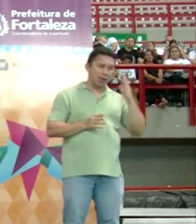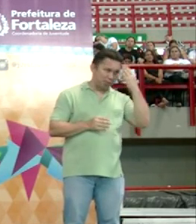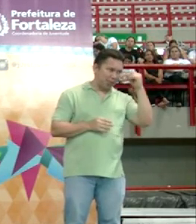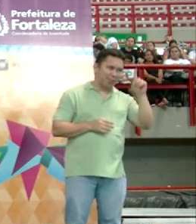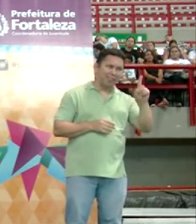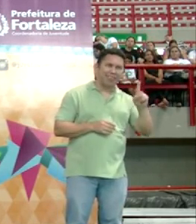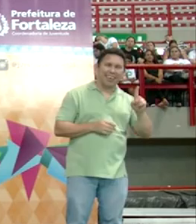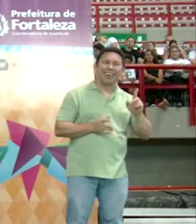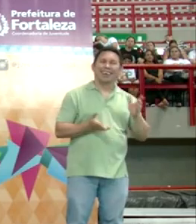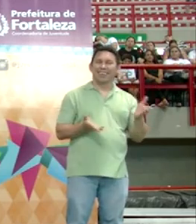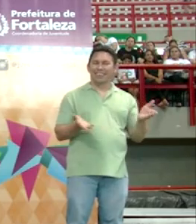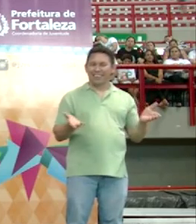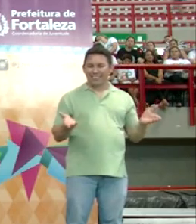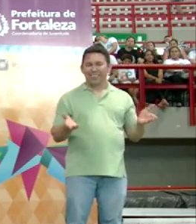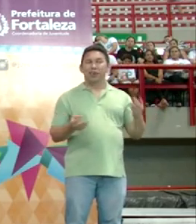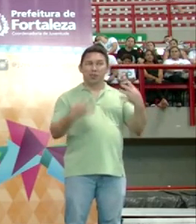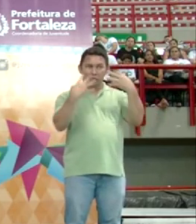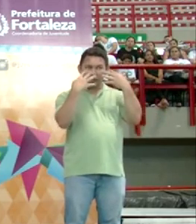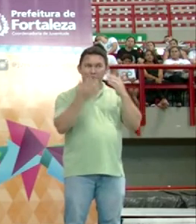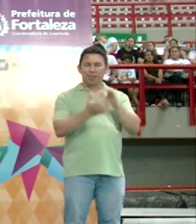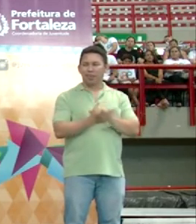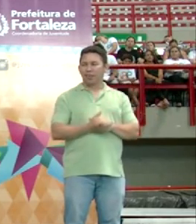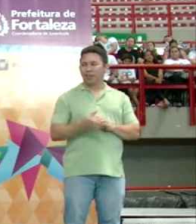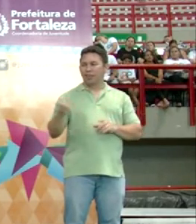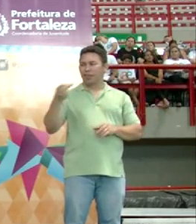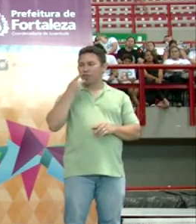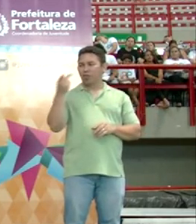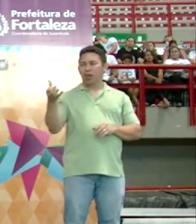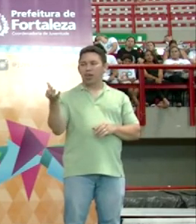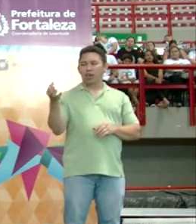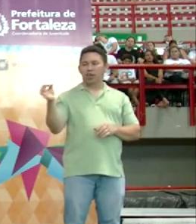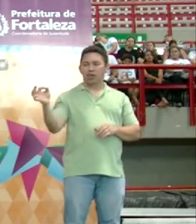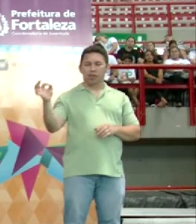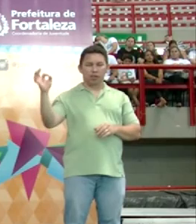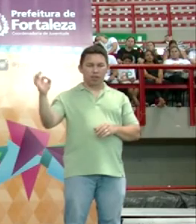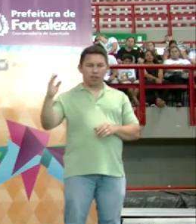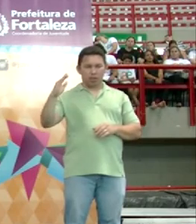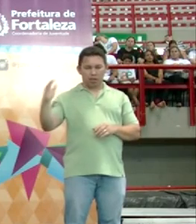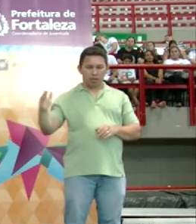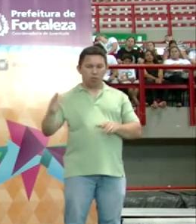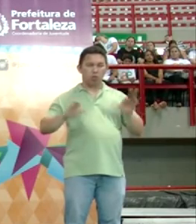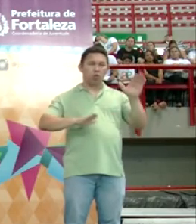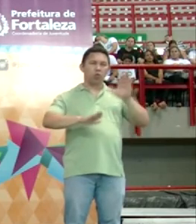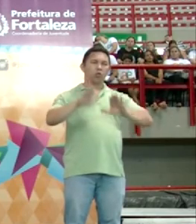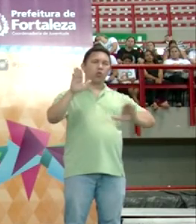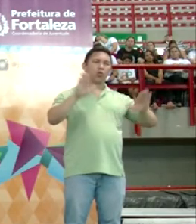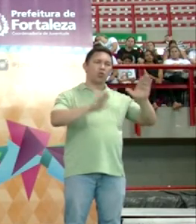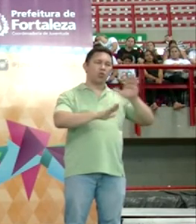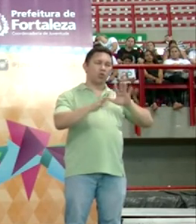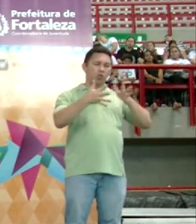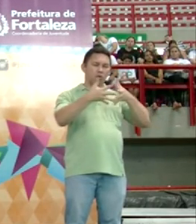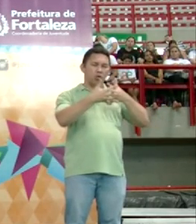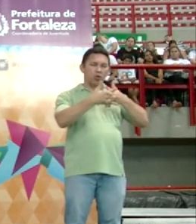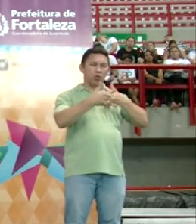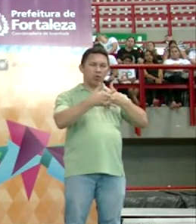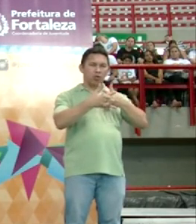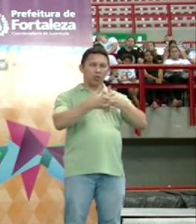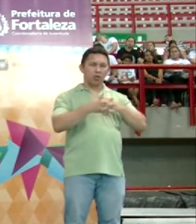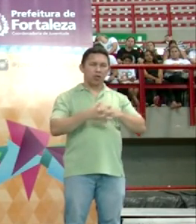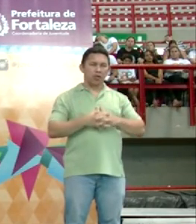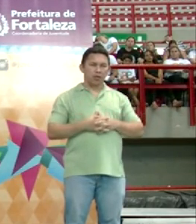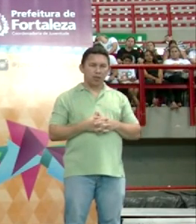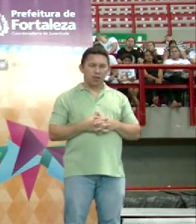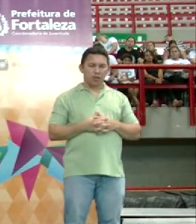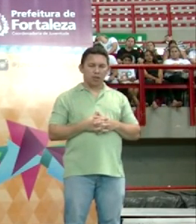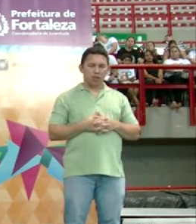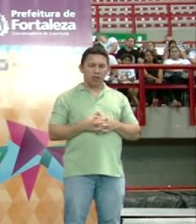mesmo, né? Presta atenção. Ele falou que 60. Seguinte, cuidado para 60